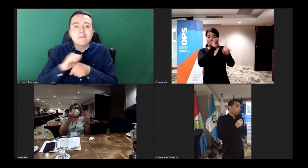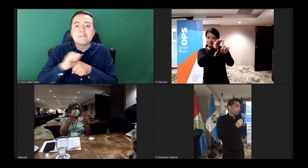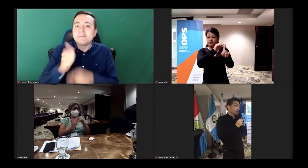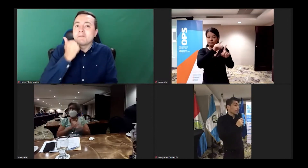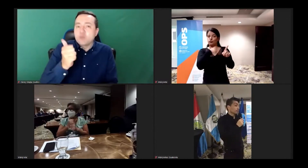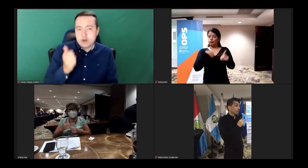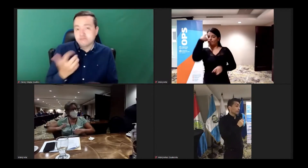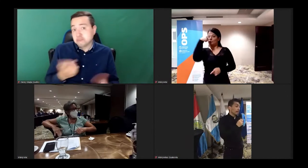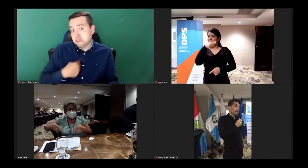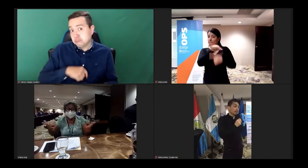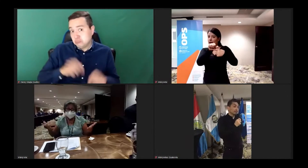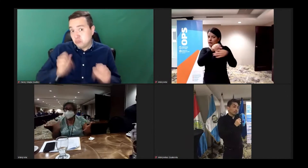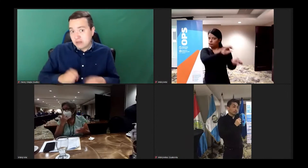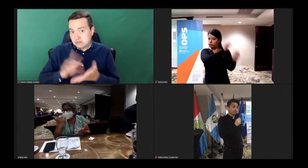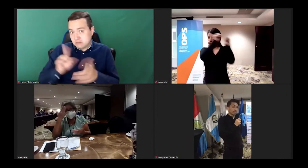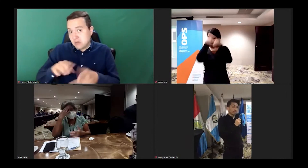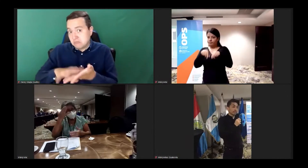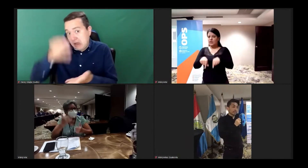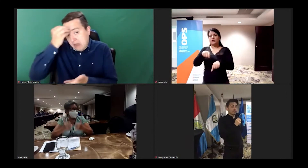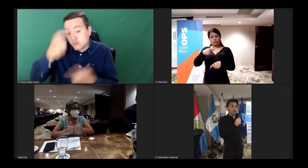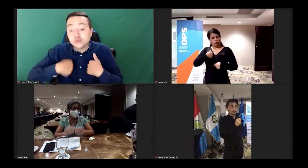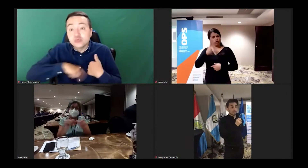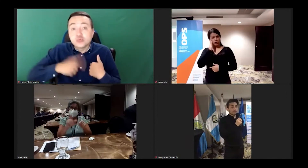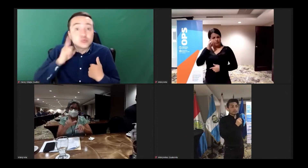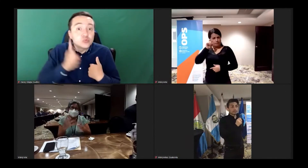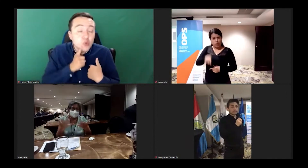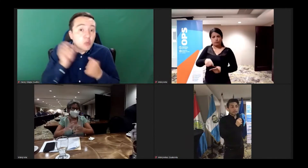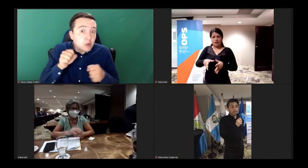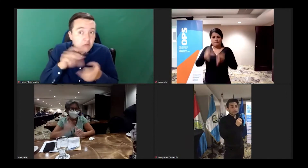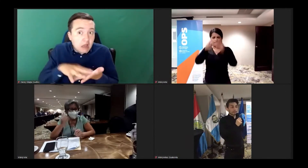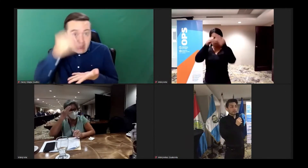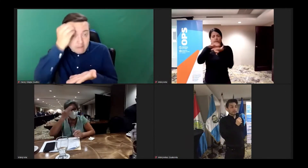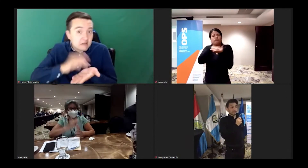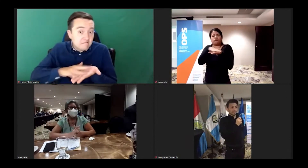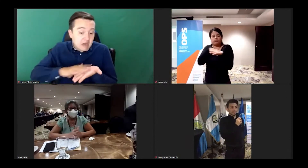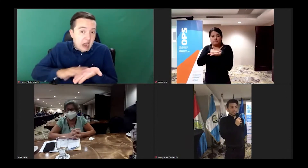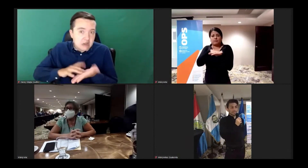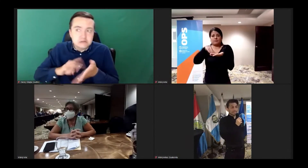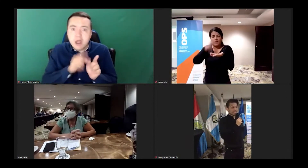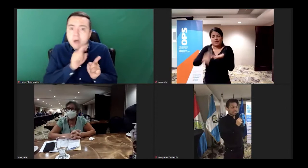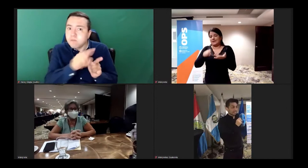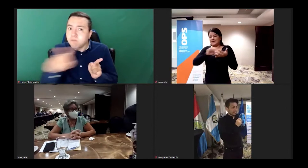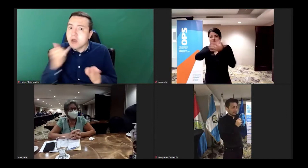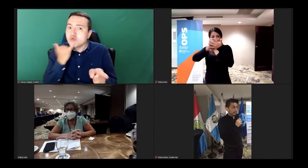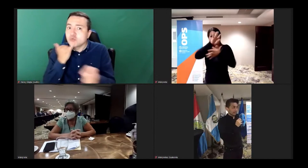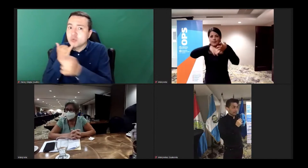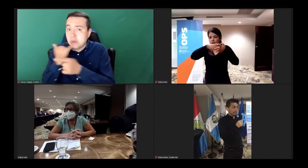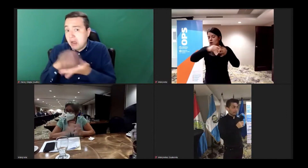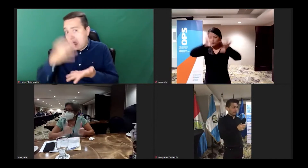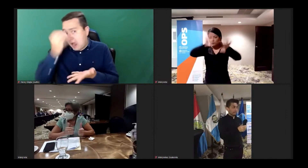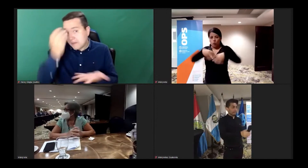nosotros podríamos aprender Braille como sordos, ¿verdad? Porque mucho podemos hacer aprendiendo todos los idiomas. Muchas gracias.